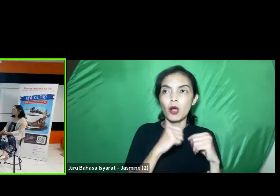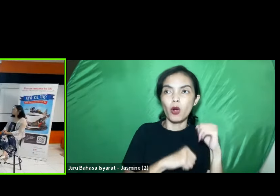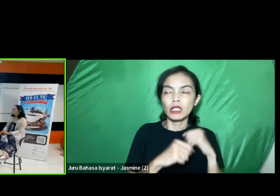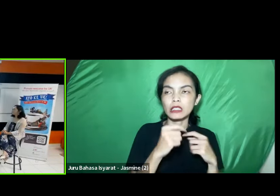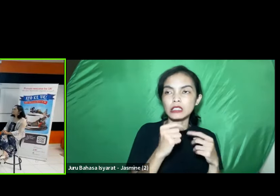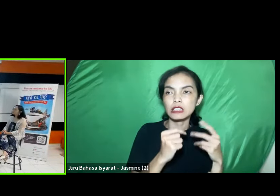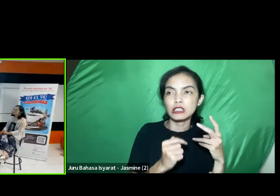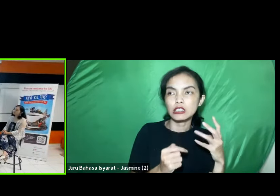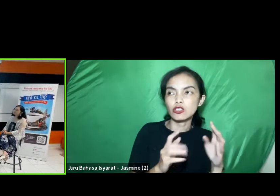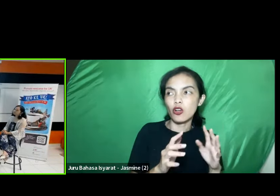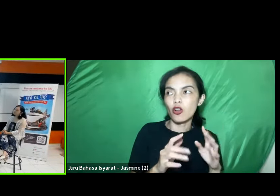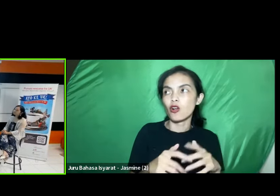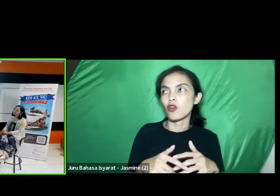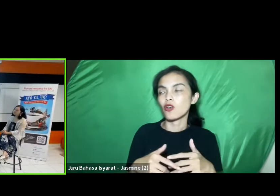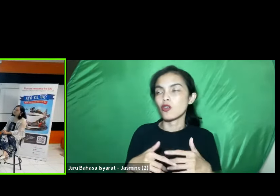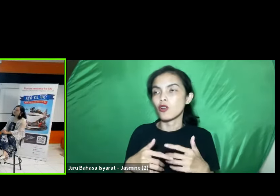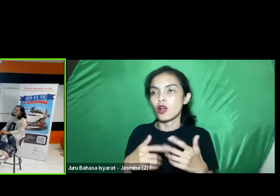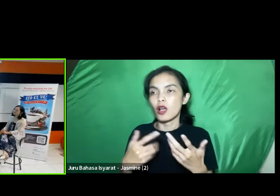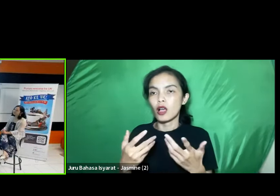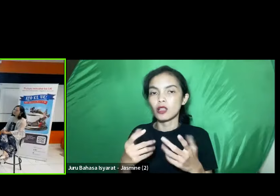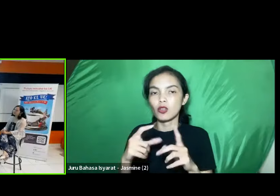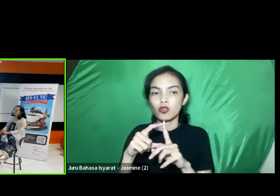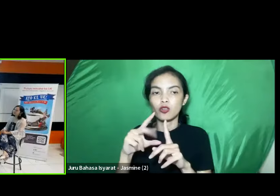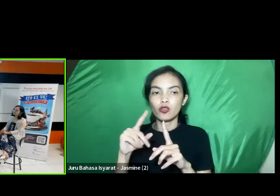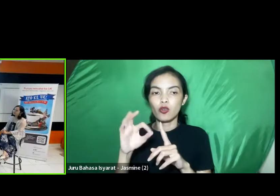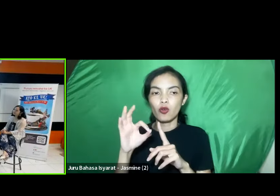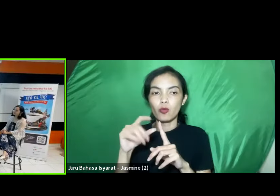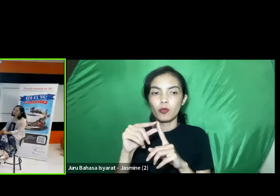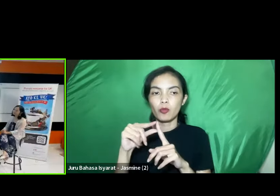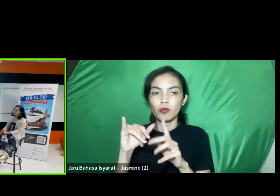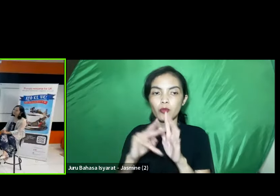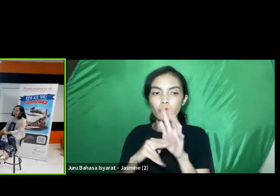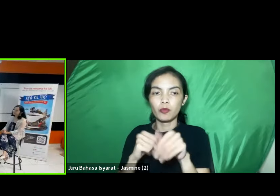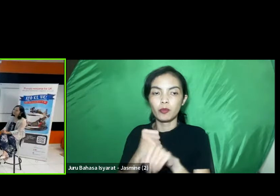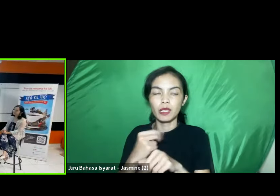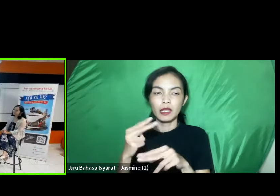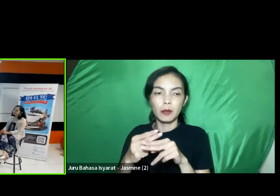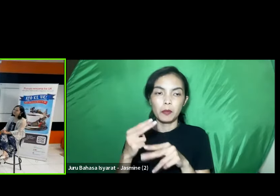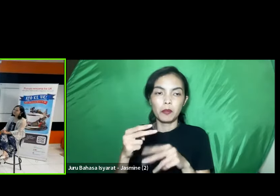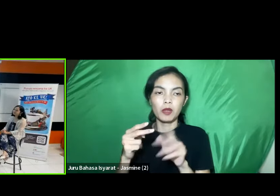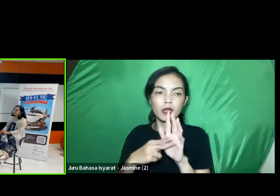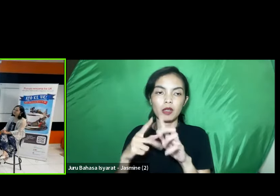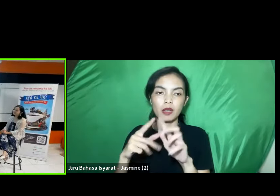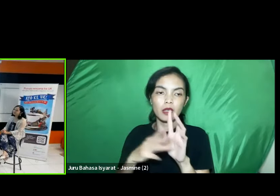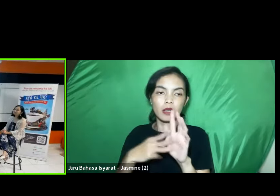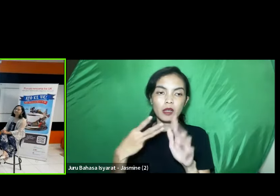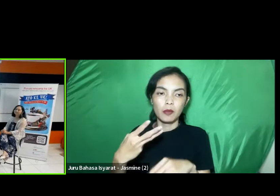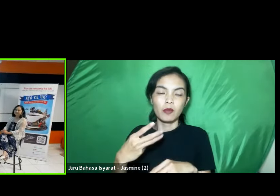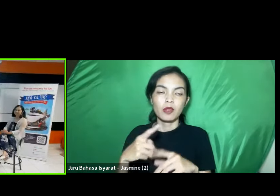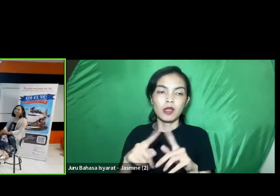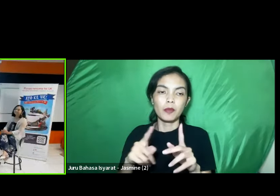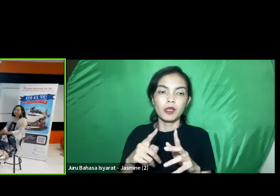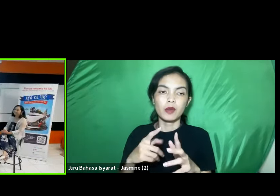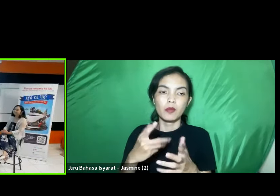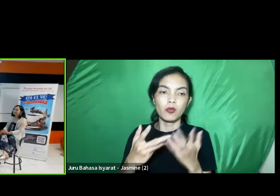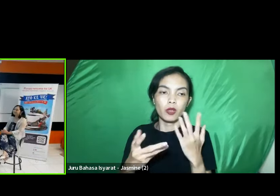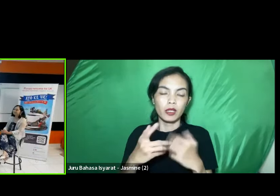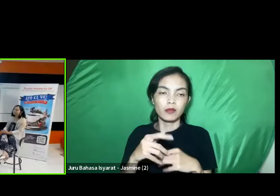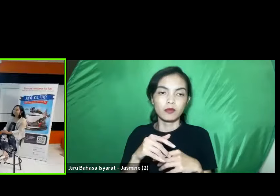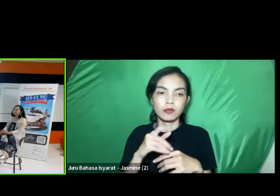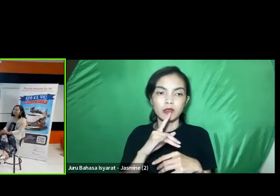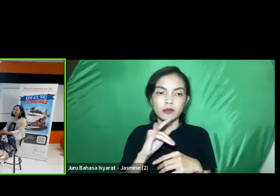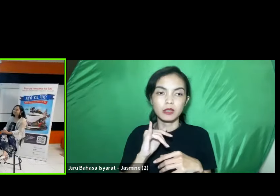did that ya kan tahulah Kerjaan saya tuh di institusi ini jadi ya you can kind of tell what e